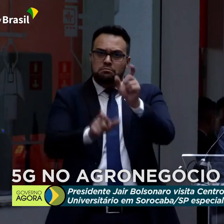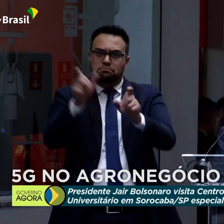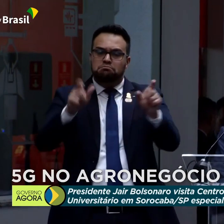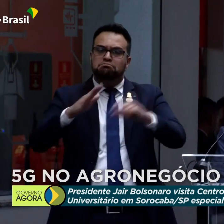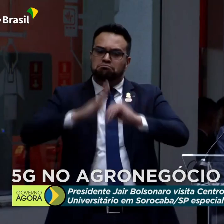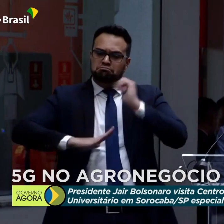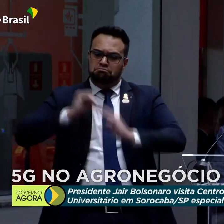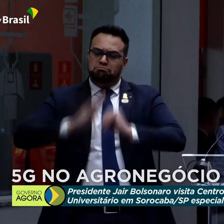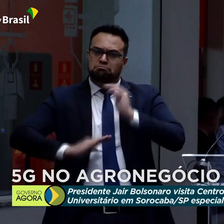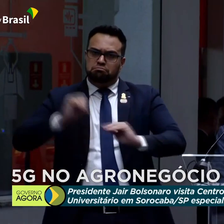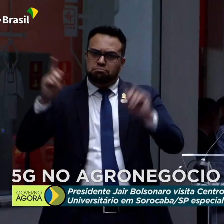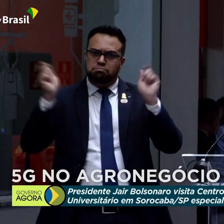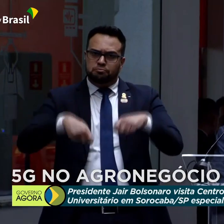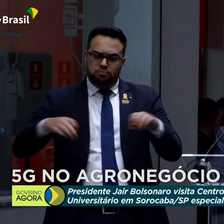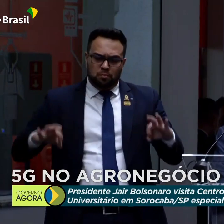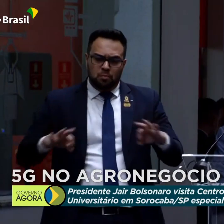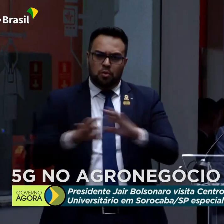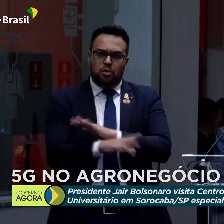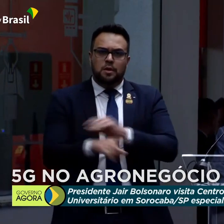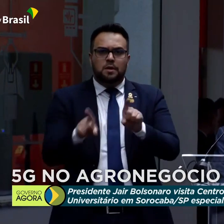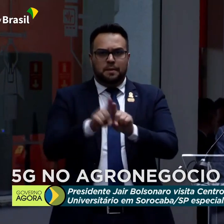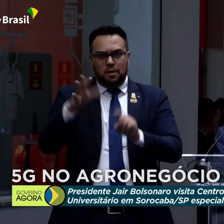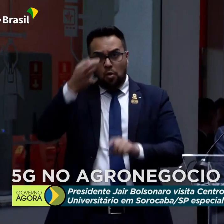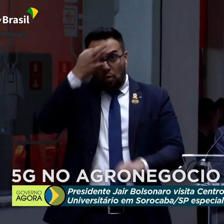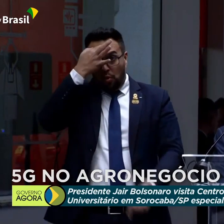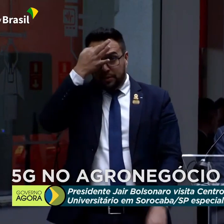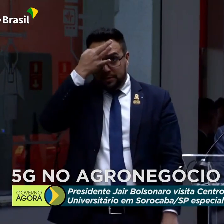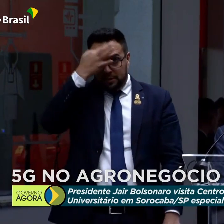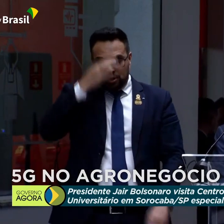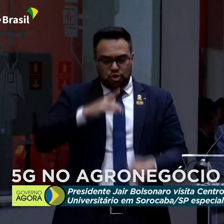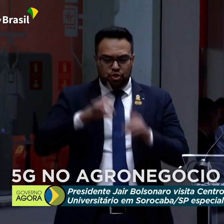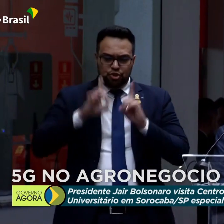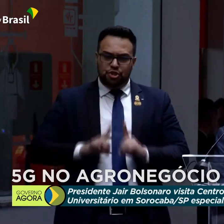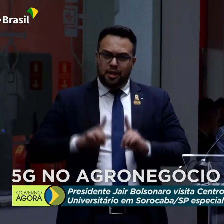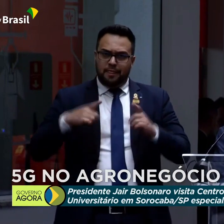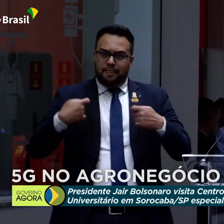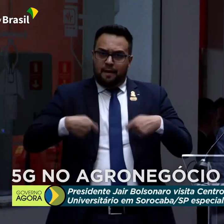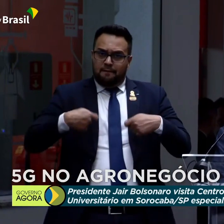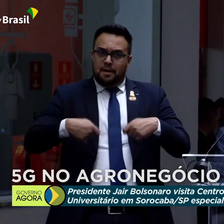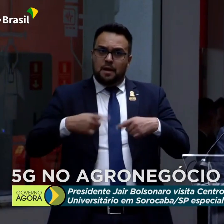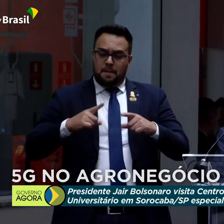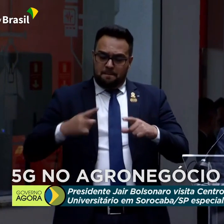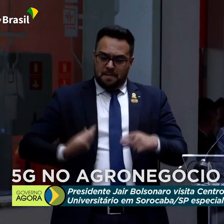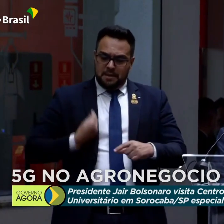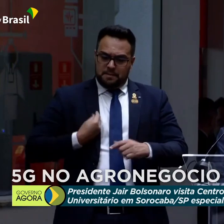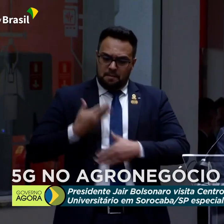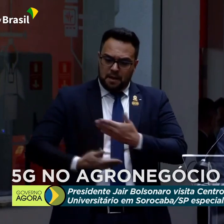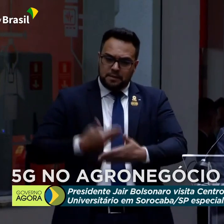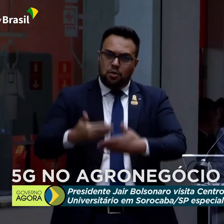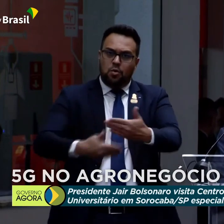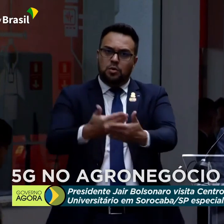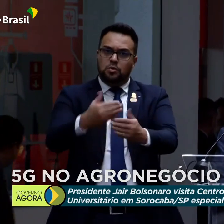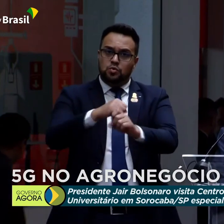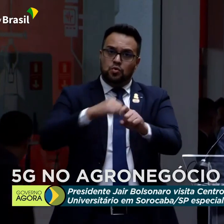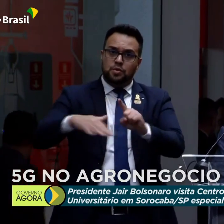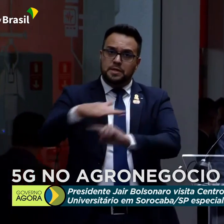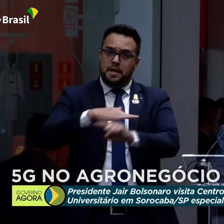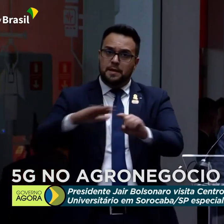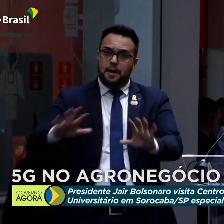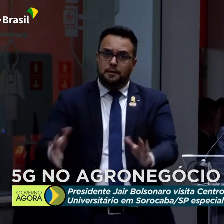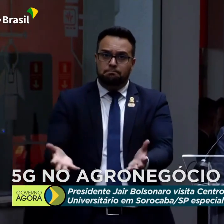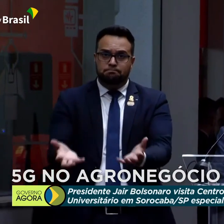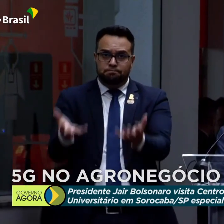competentes e preparados, bem como consciente de seus direitos e deveres da participação e construção de nossa sociedade.